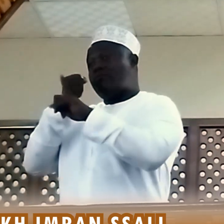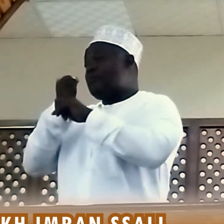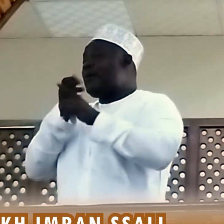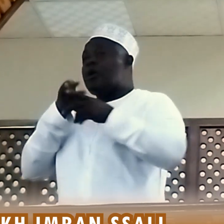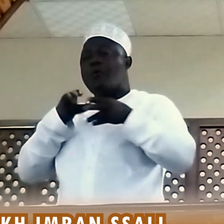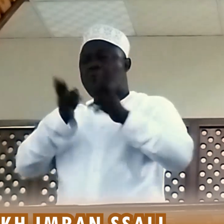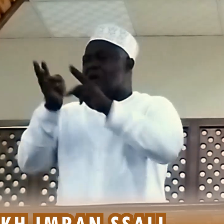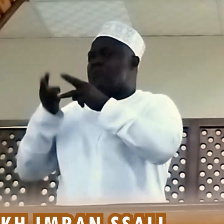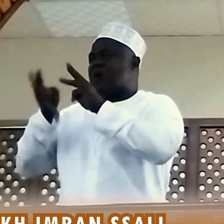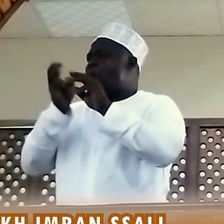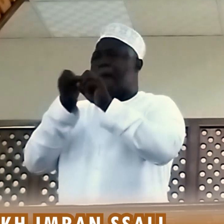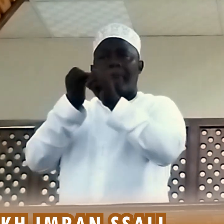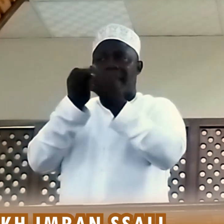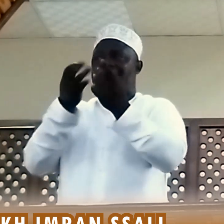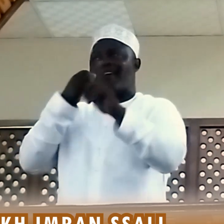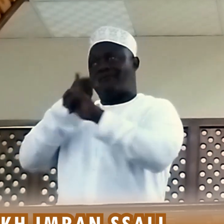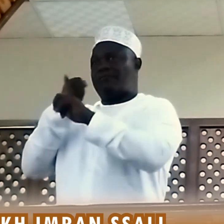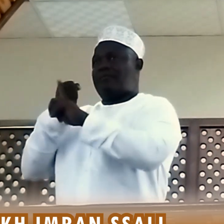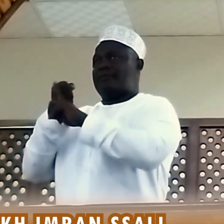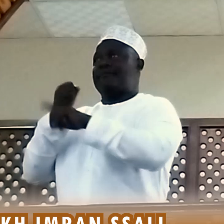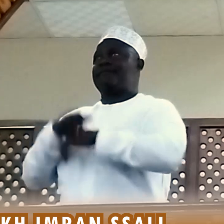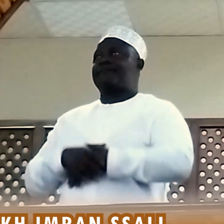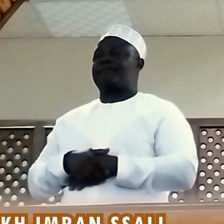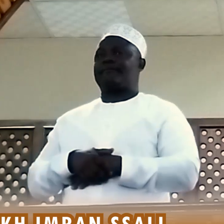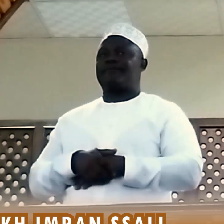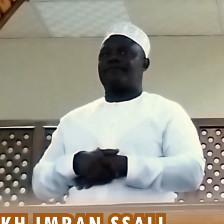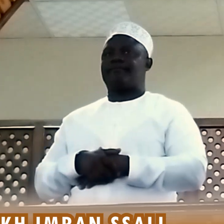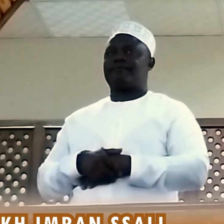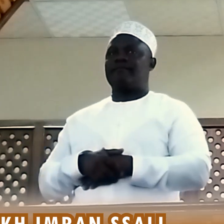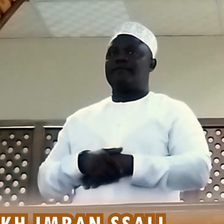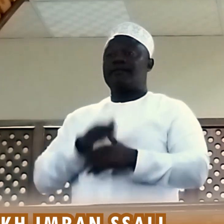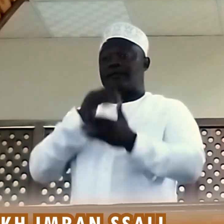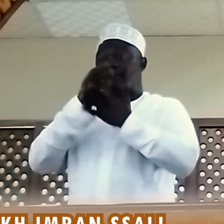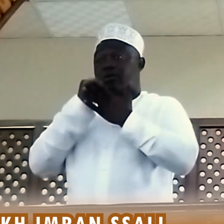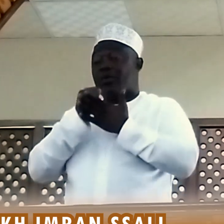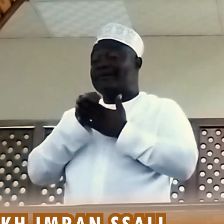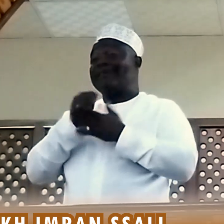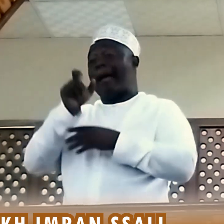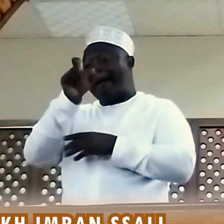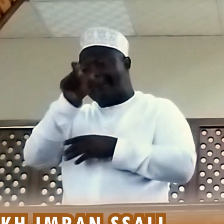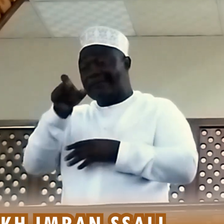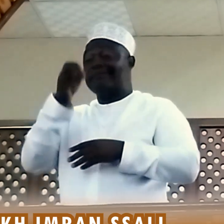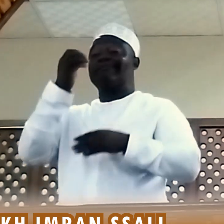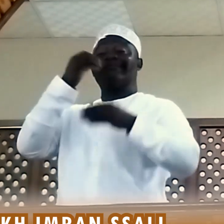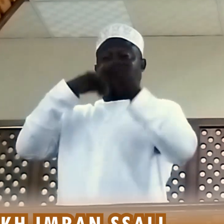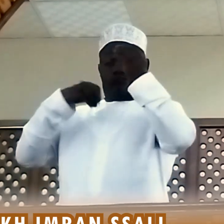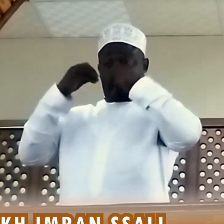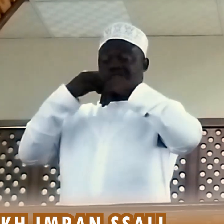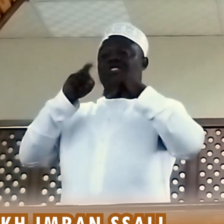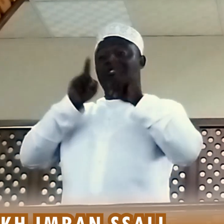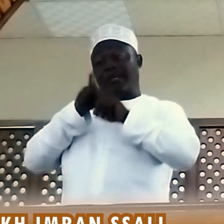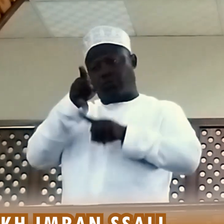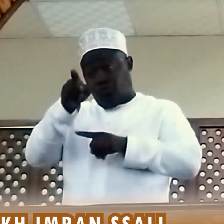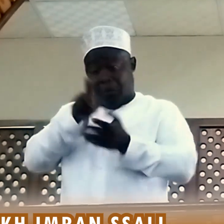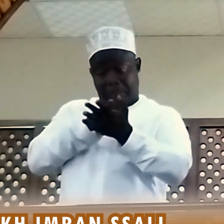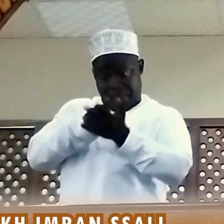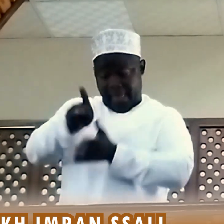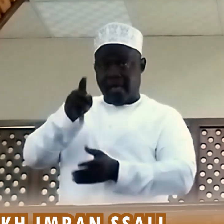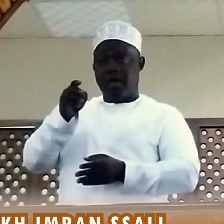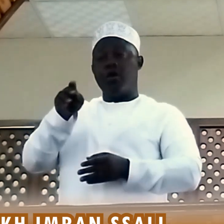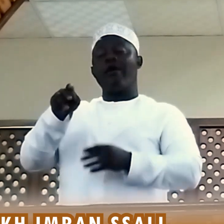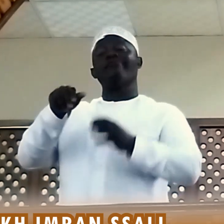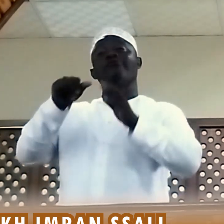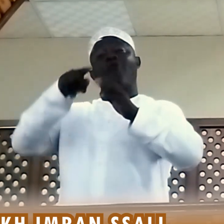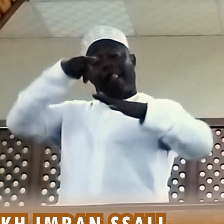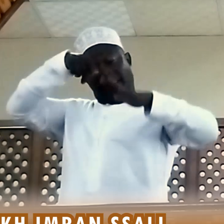kkubo lyonna mu ngeri yonna gyebeeyitiddwamu kubanga omuli waayo n'oyo agiwa bombi